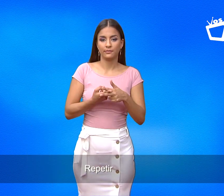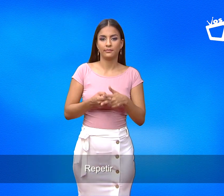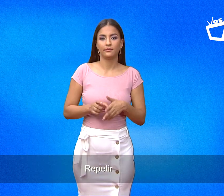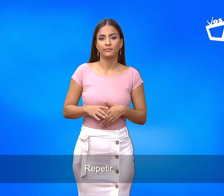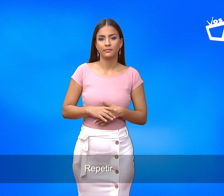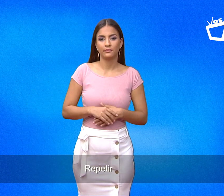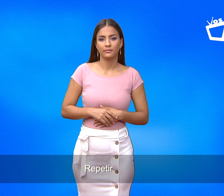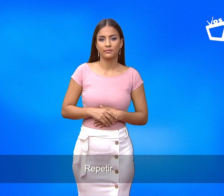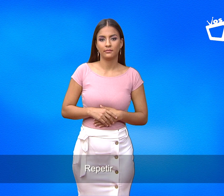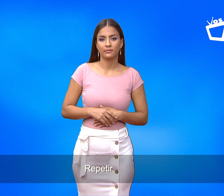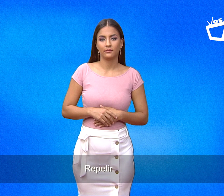para partir